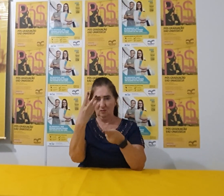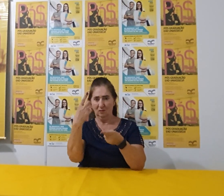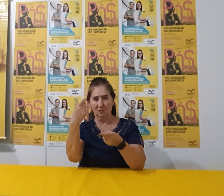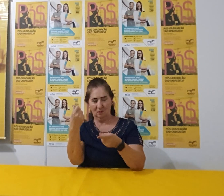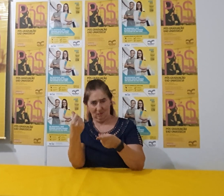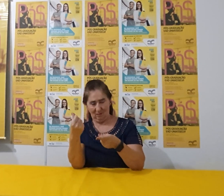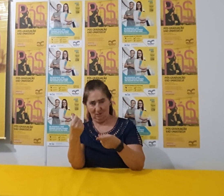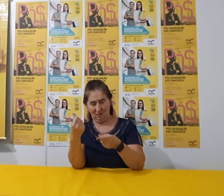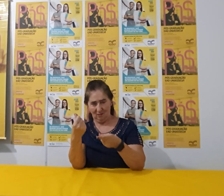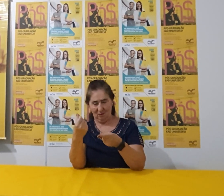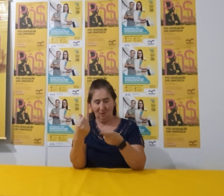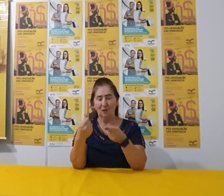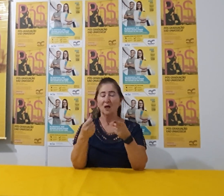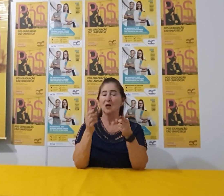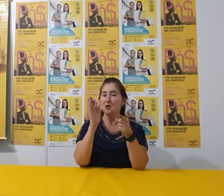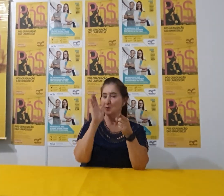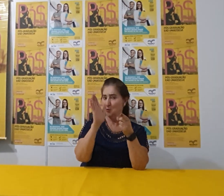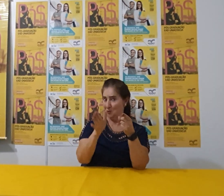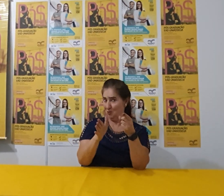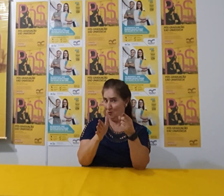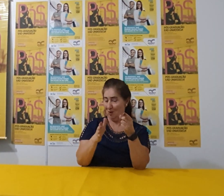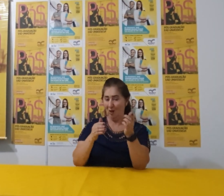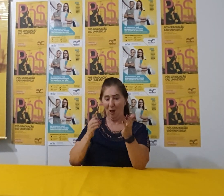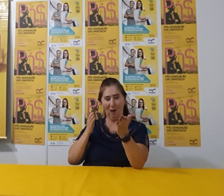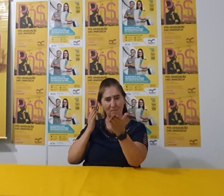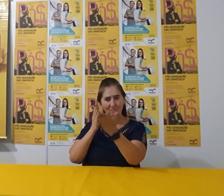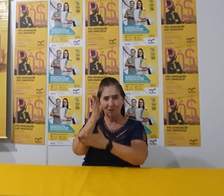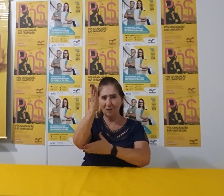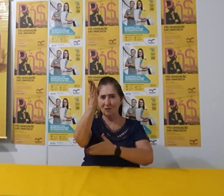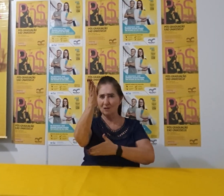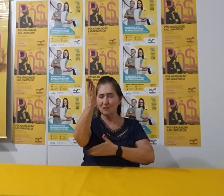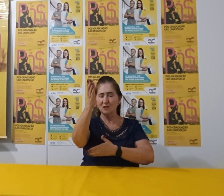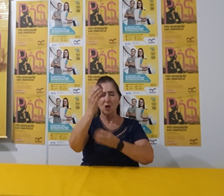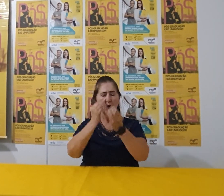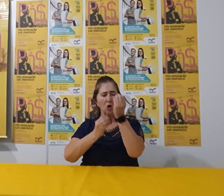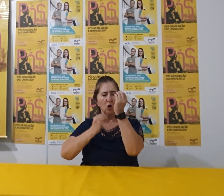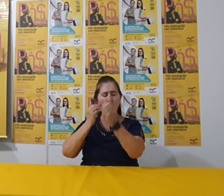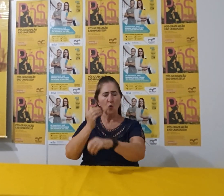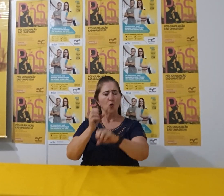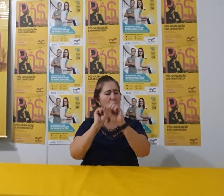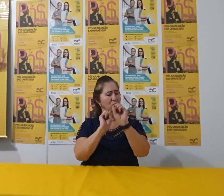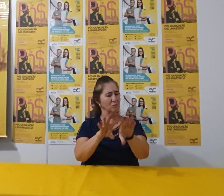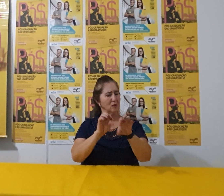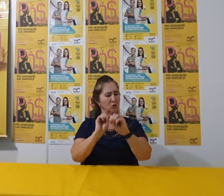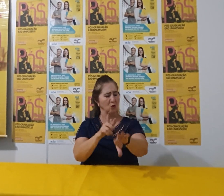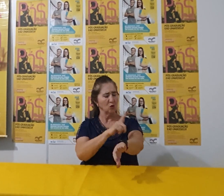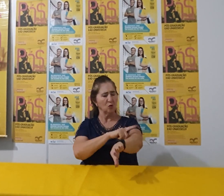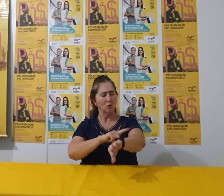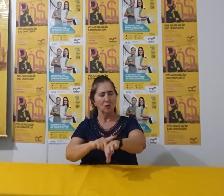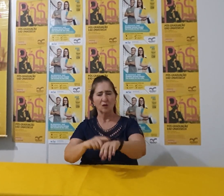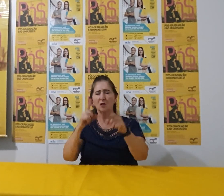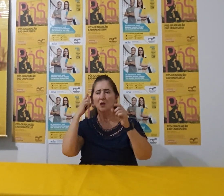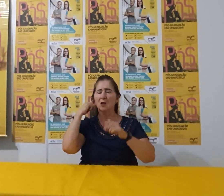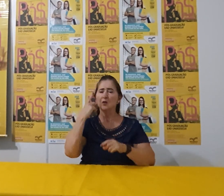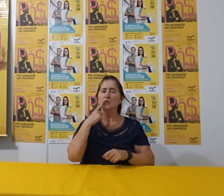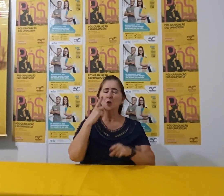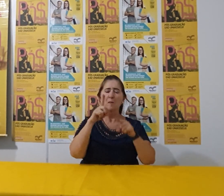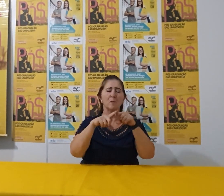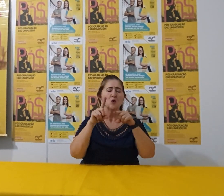10.436, que é tida como o avanço na promoção da educação da pessoa surda, pois reconhece a Libras,